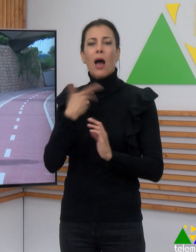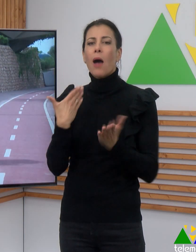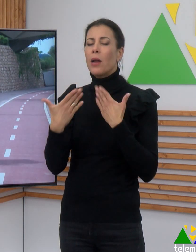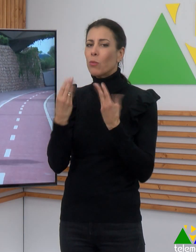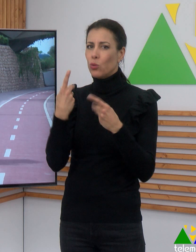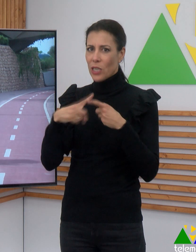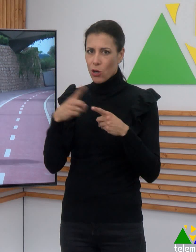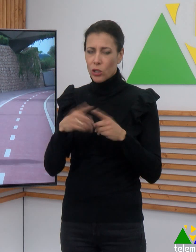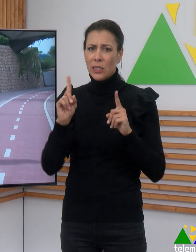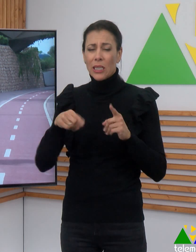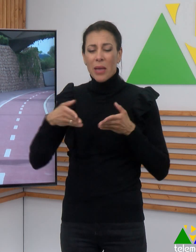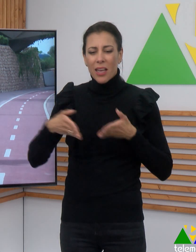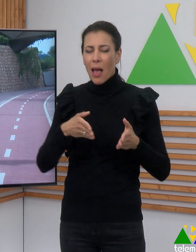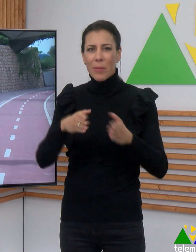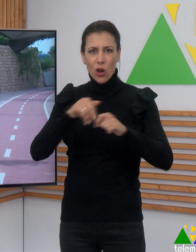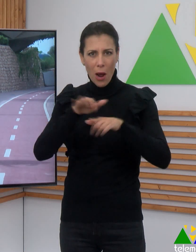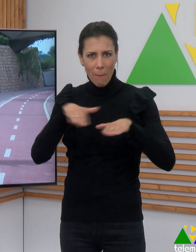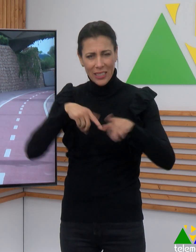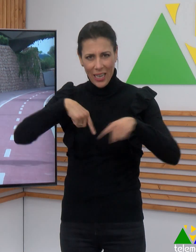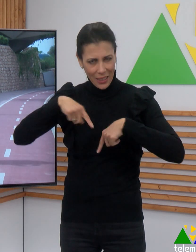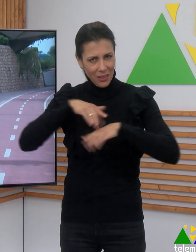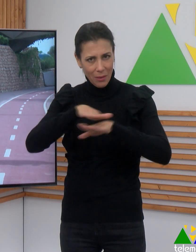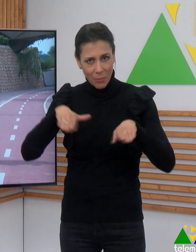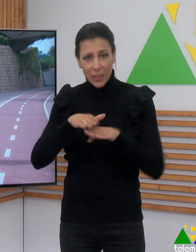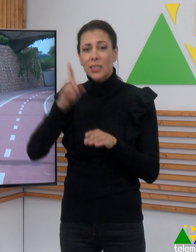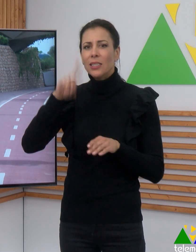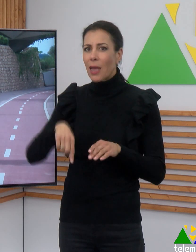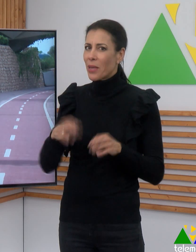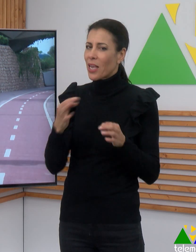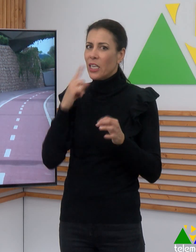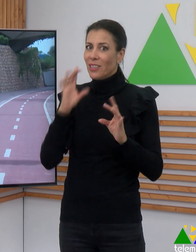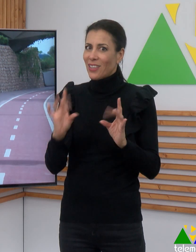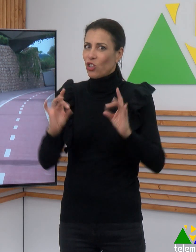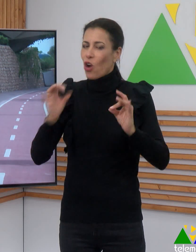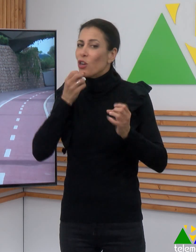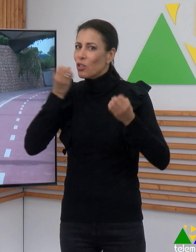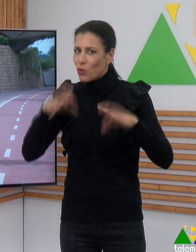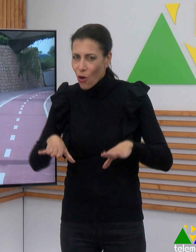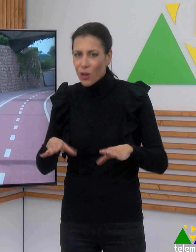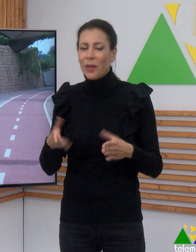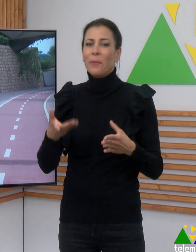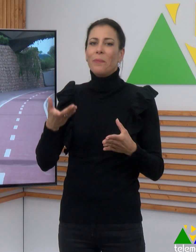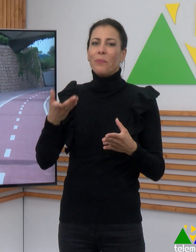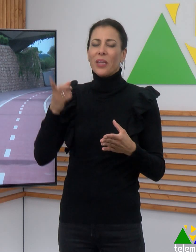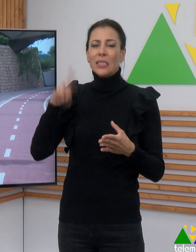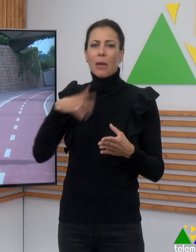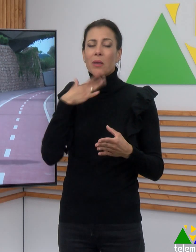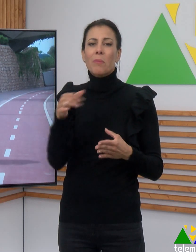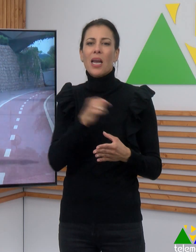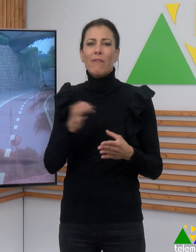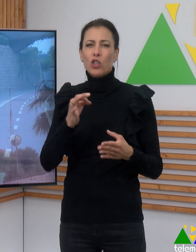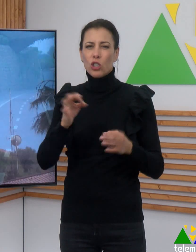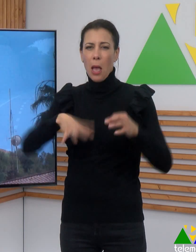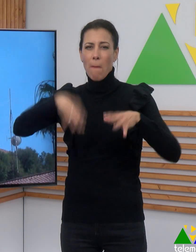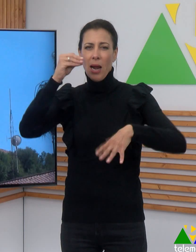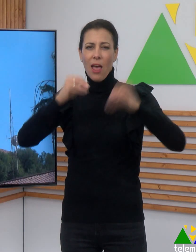este camino de la playa, de la carretera de la playa. Vamos a hablar de tesoros, vamos a hablar de historias, vamos a hablar de ese maravilloso palacio